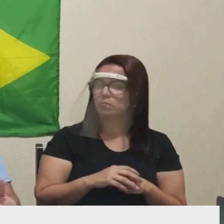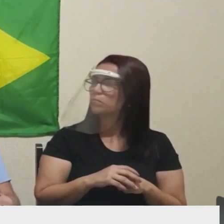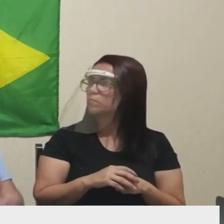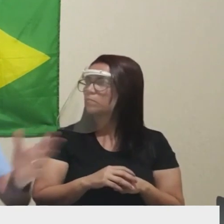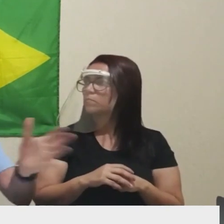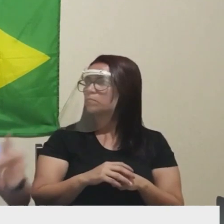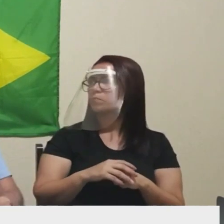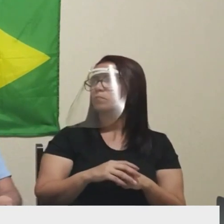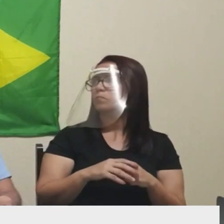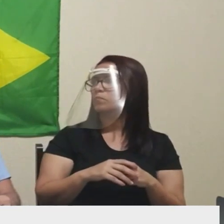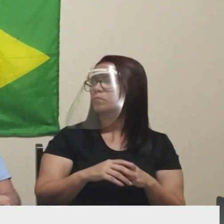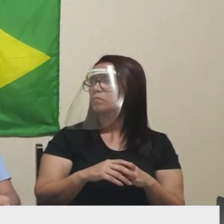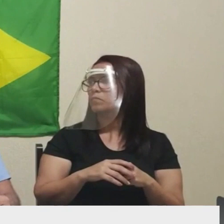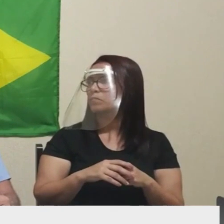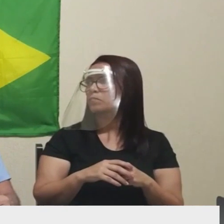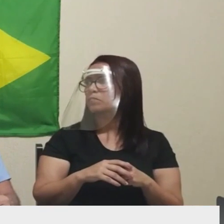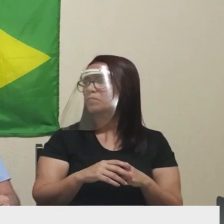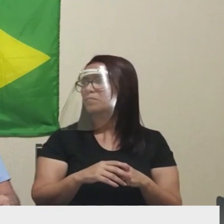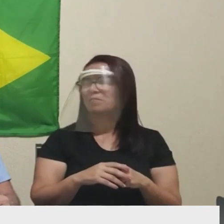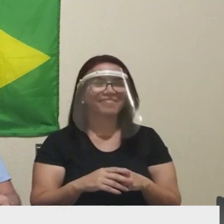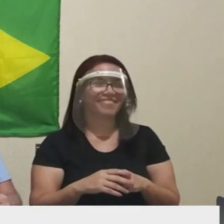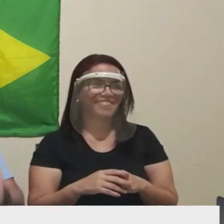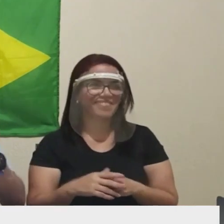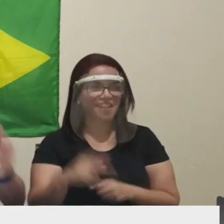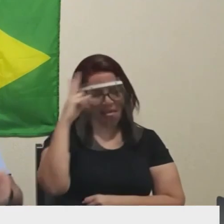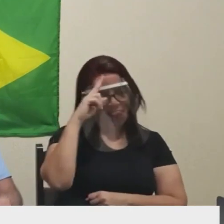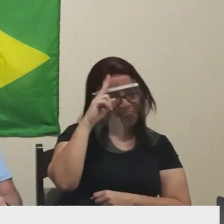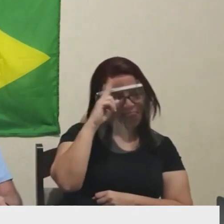coordenadas geográficas. Cid, me lembra aí, Cid, então você vai para New York, Cid.